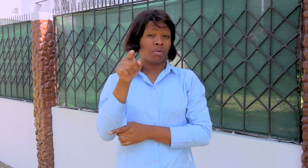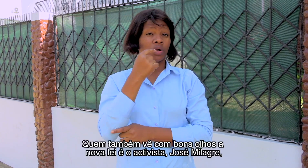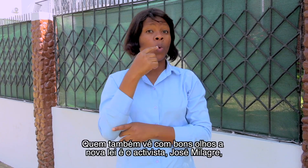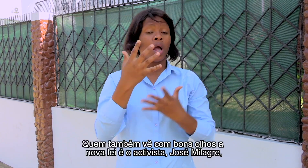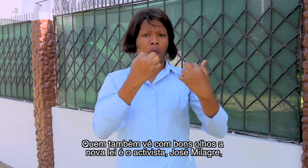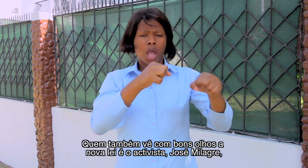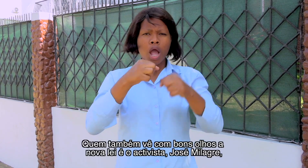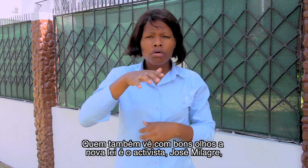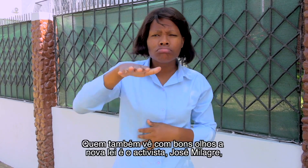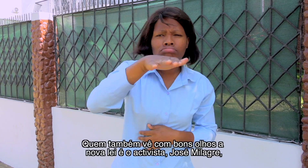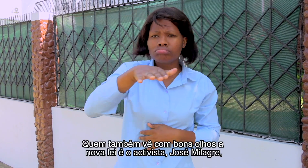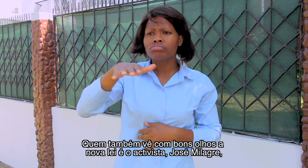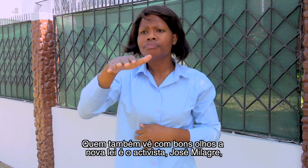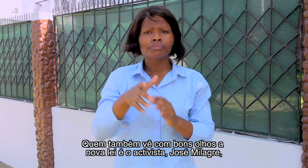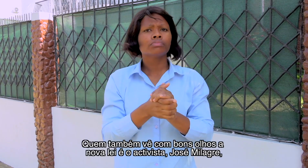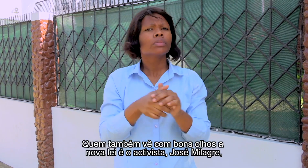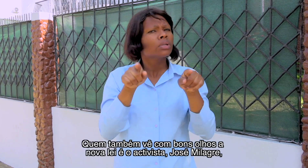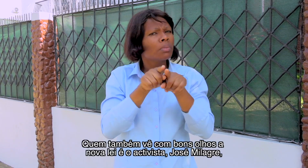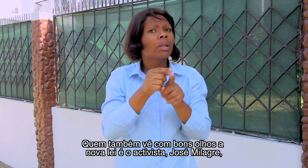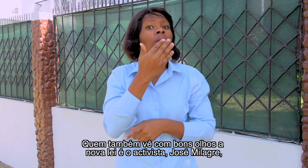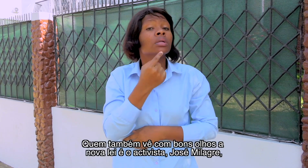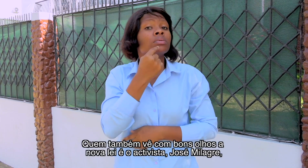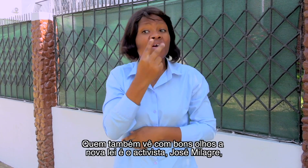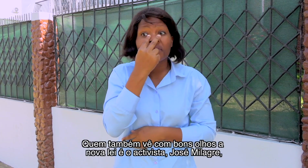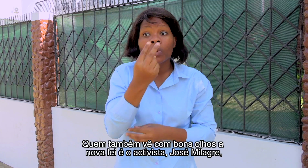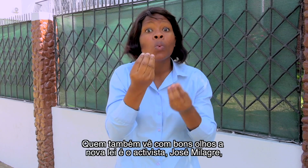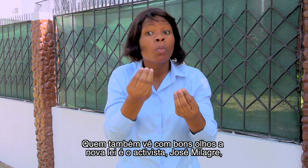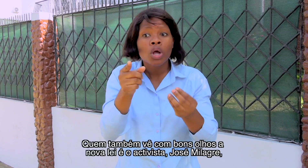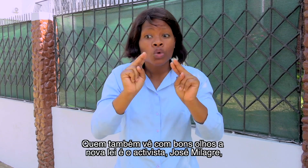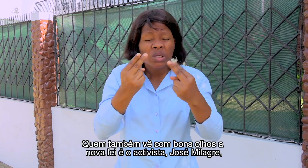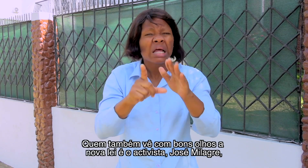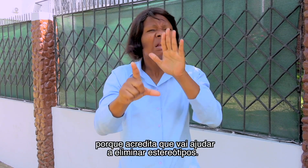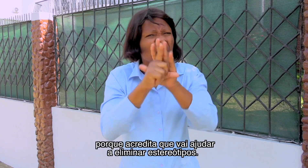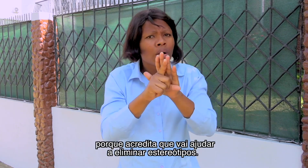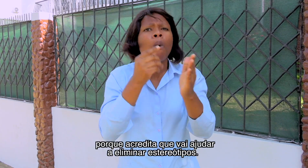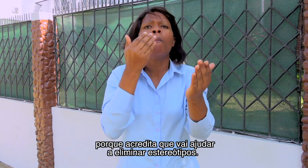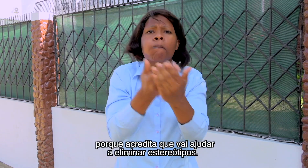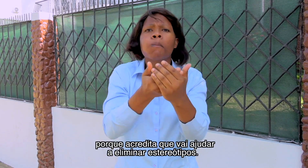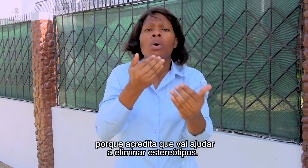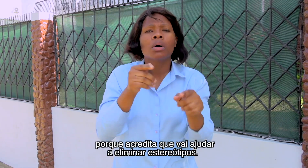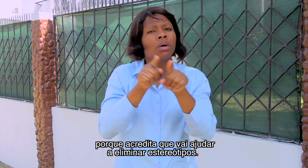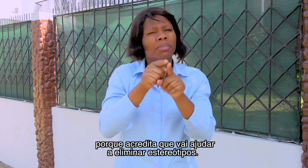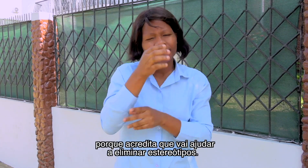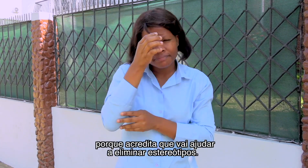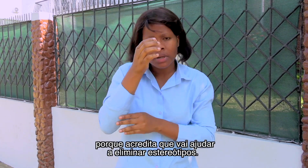Quem também vê com bons olhos a nova lei é o ativista José Milagre, porque acredita que vai ajudar a eliminar